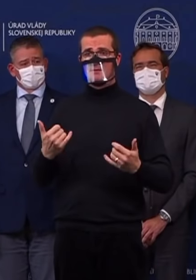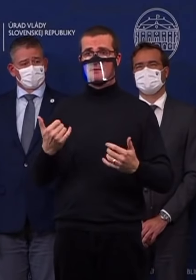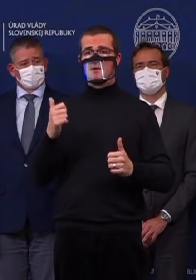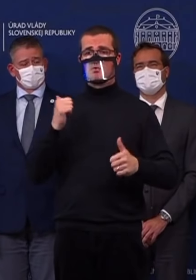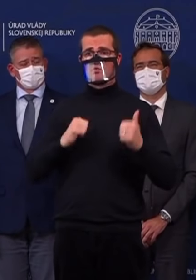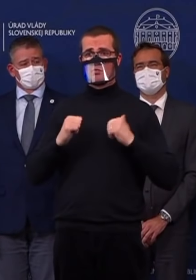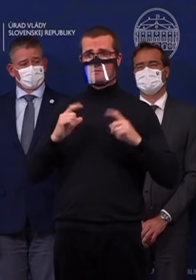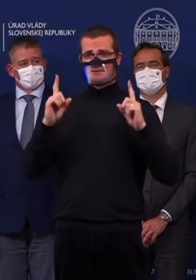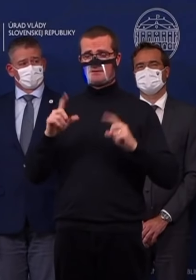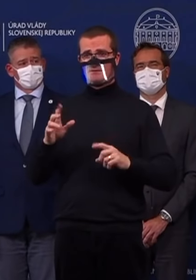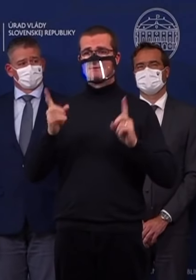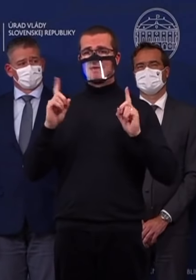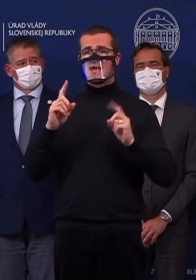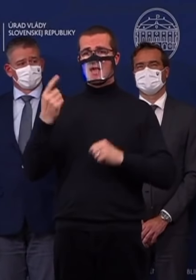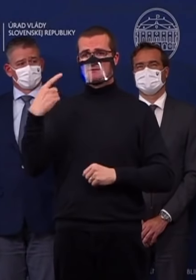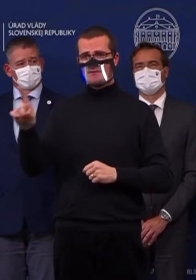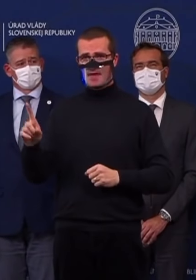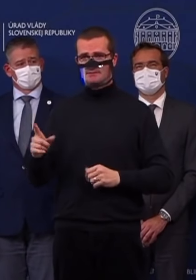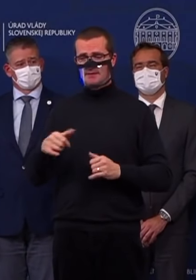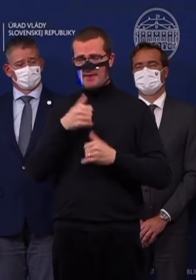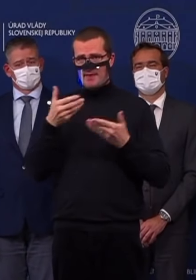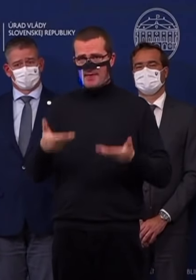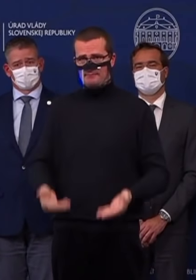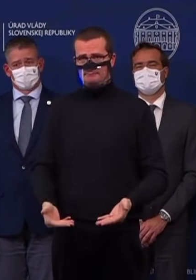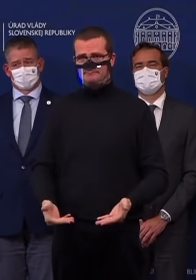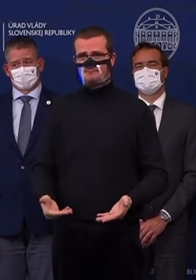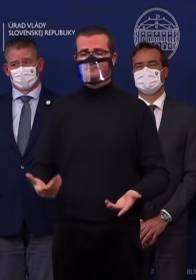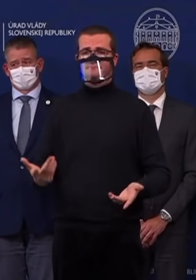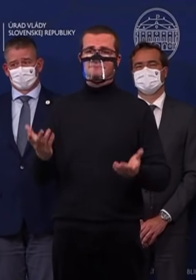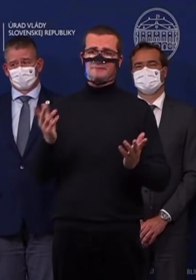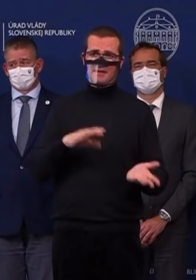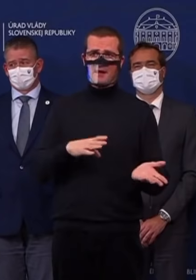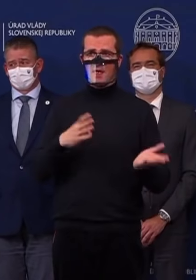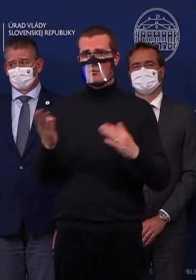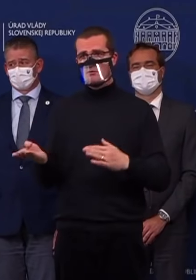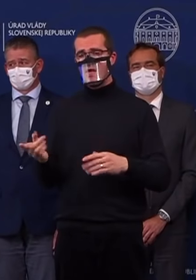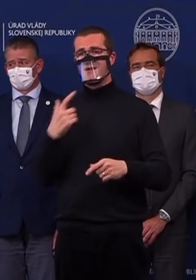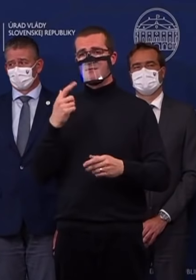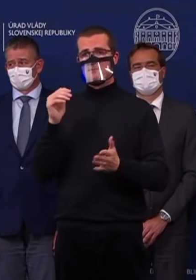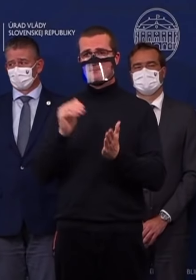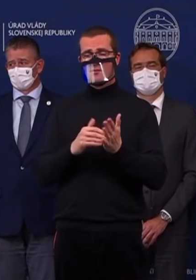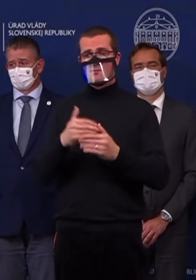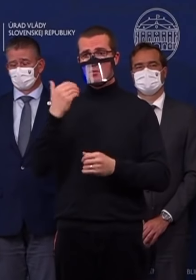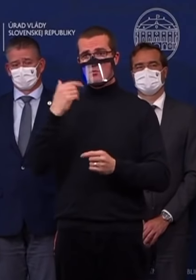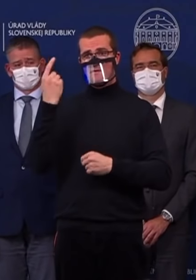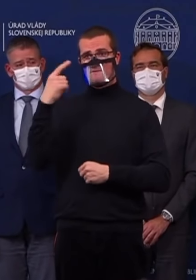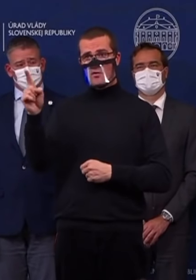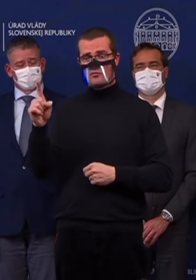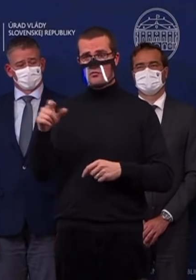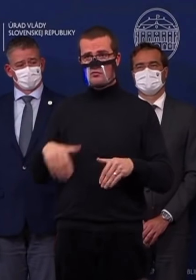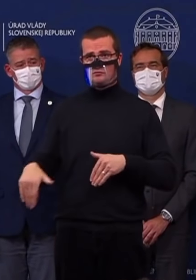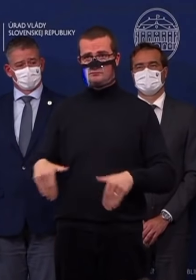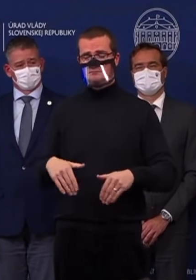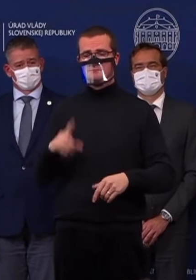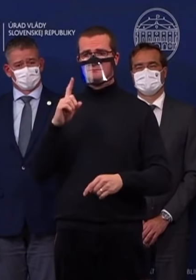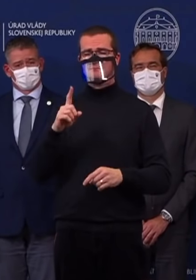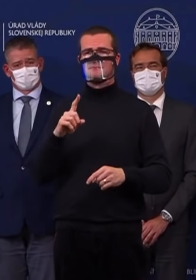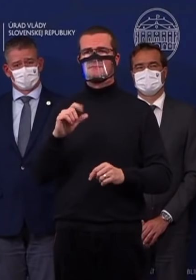núdzový stav, máme zákaz vychádzania, ale tak či tak v prípade potreby, keď tí ľudia vychádzajú vonku,